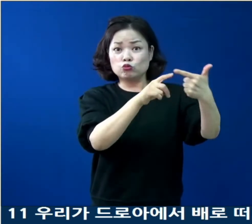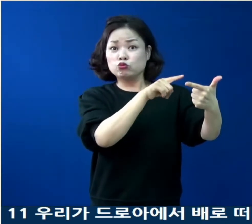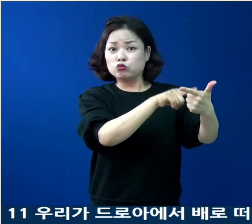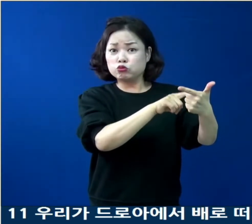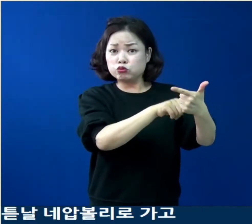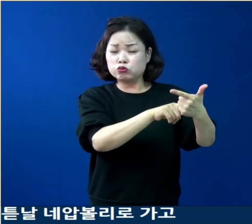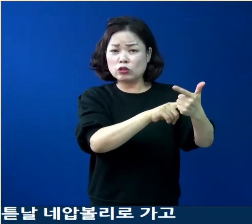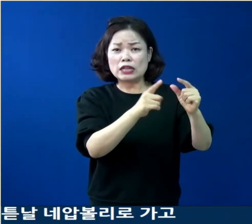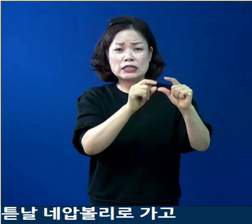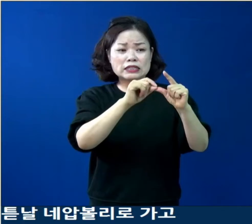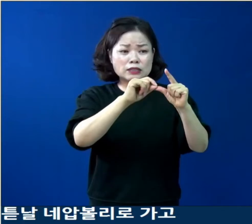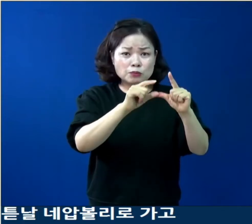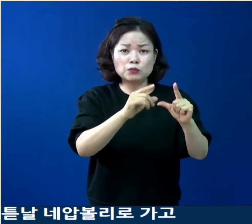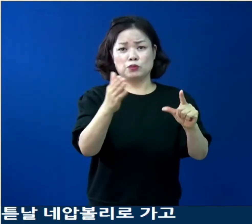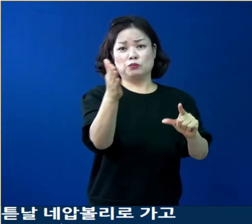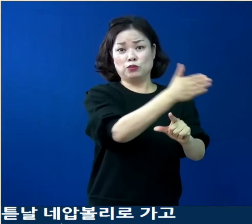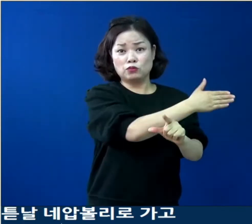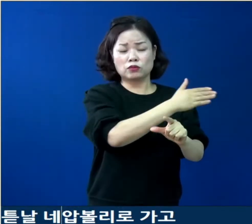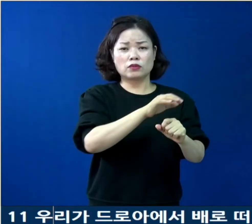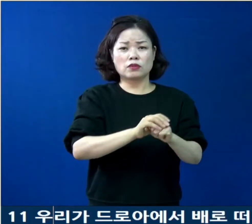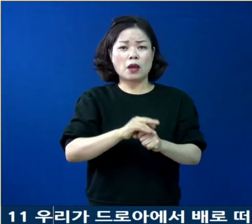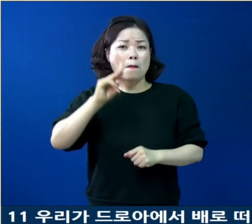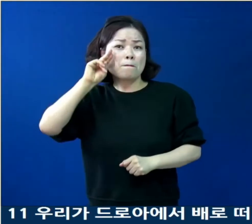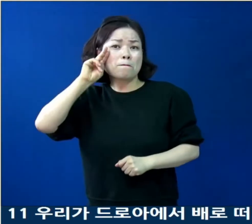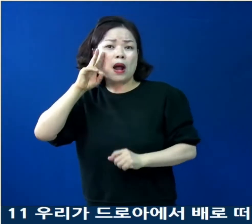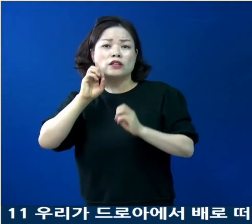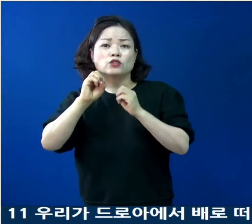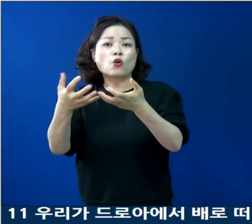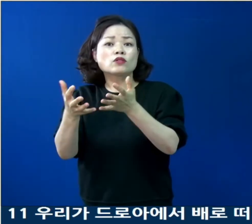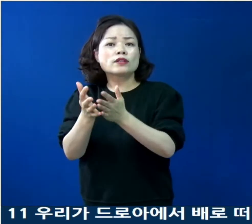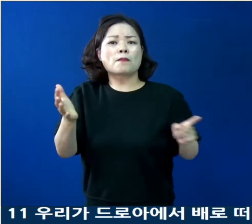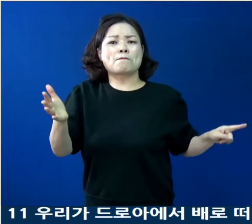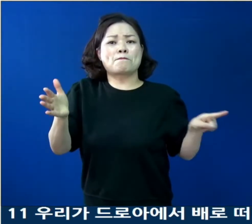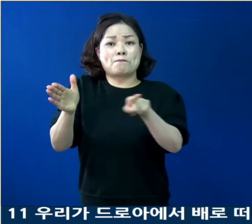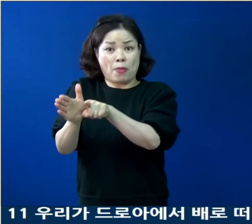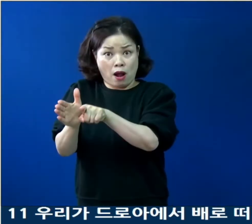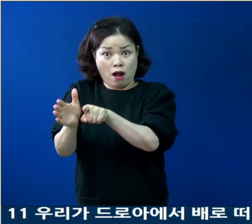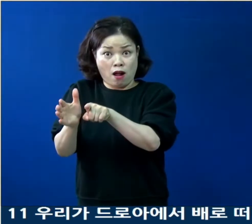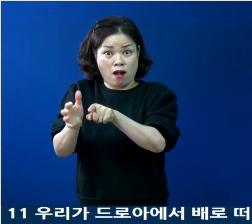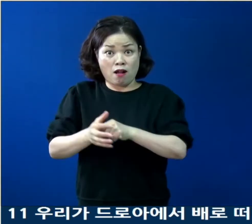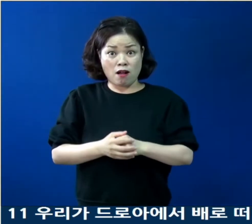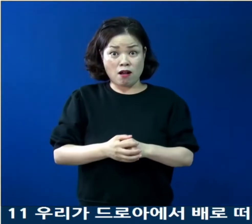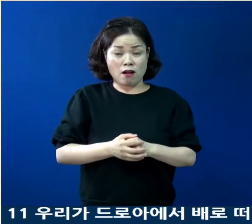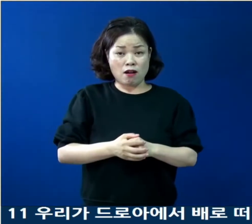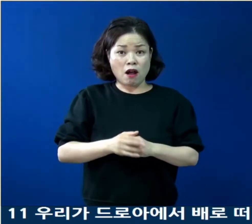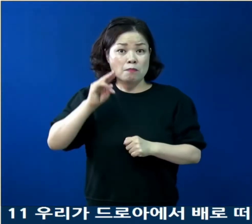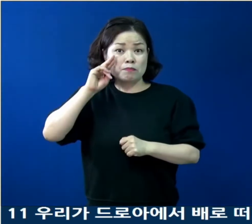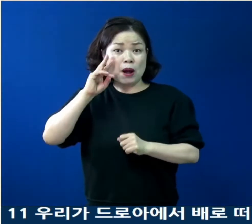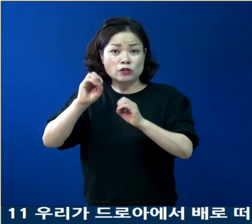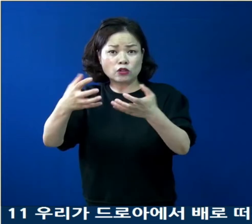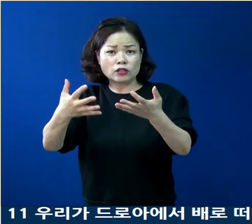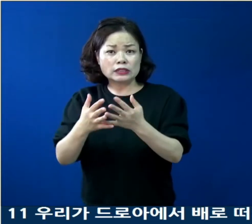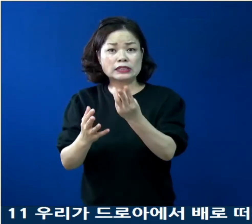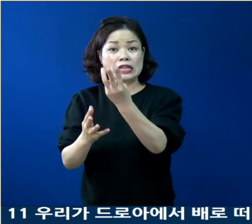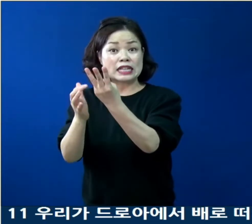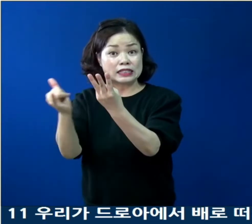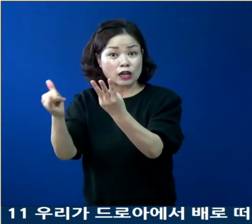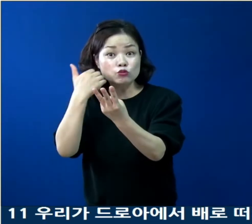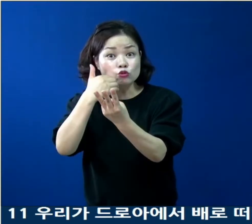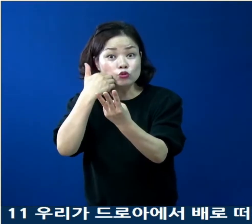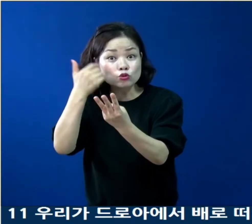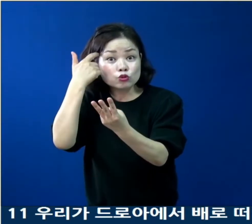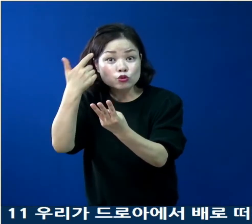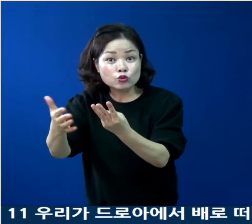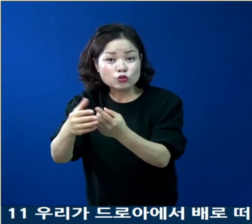누가가 요 대목에서부터 바울 선교팀에 합류한 겁니다. 바울 선교팀이 3명이었습니다.